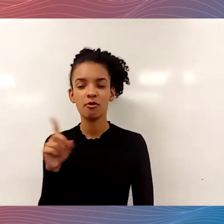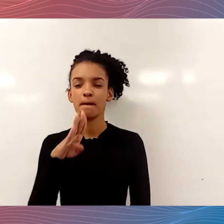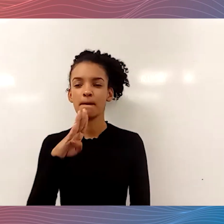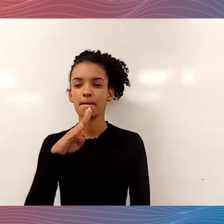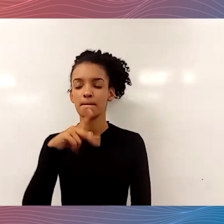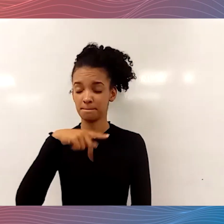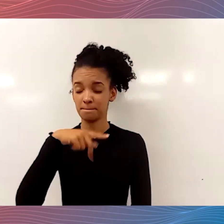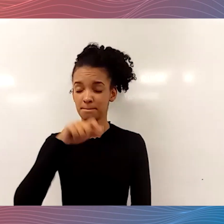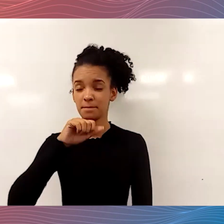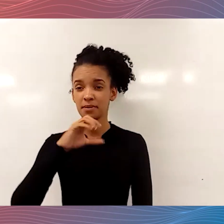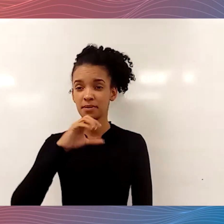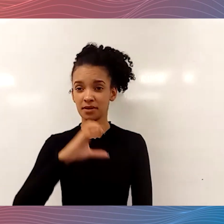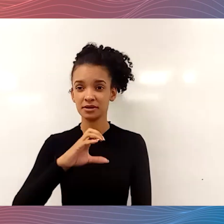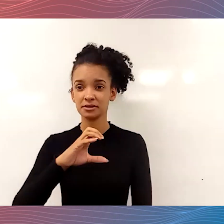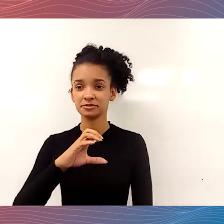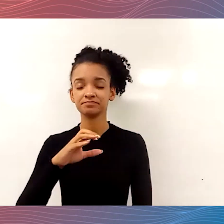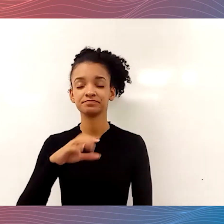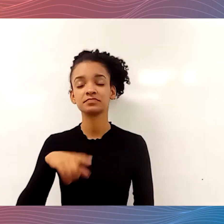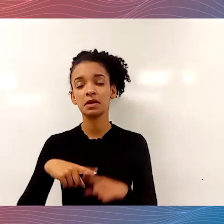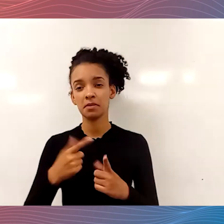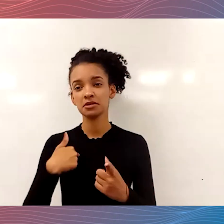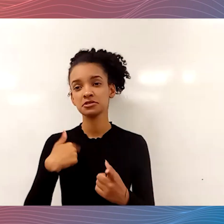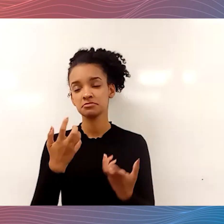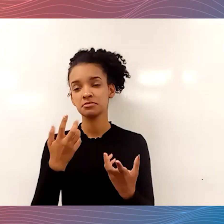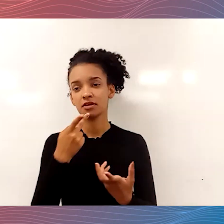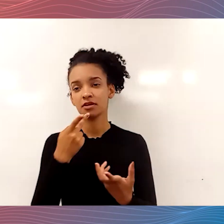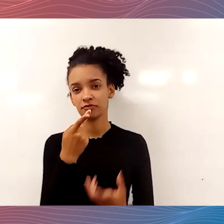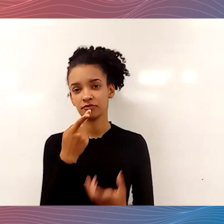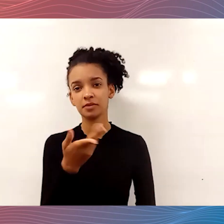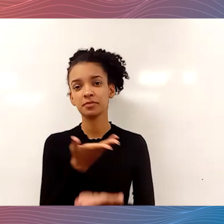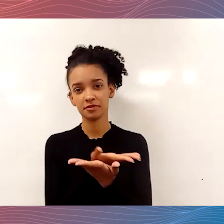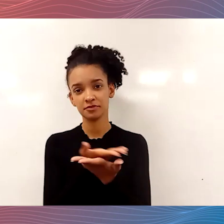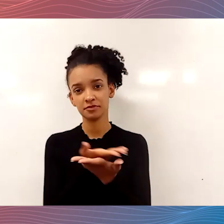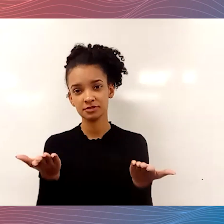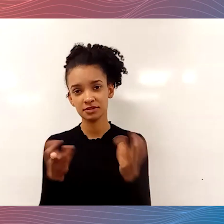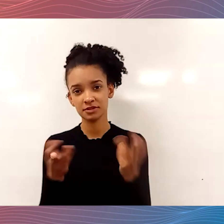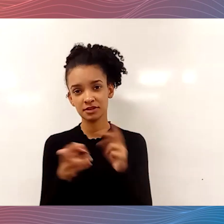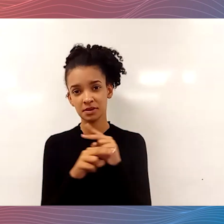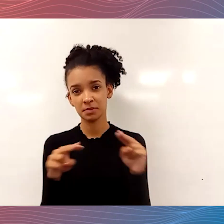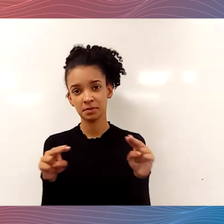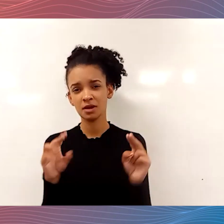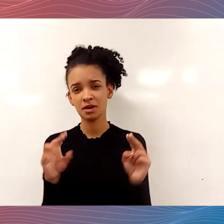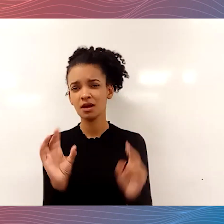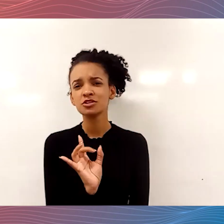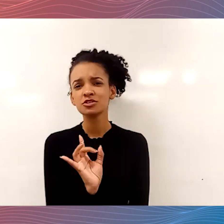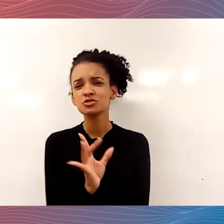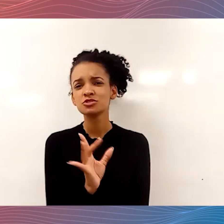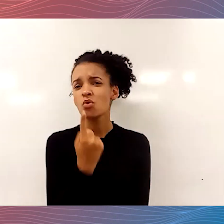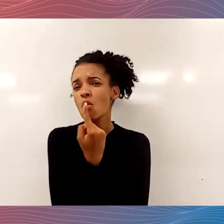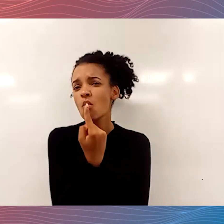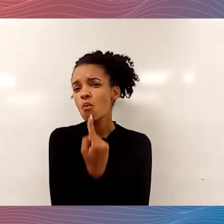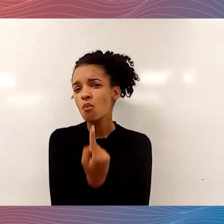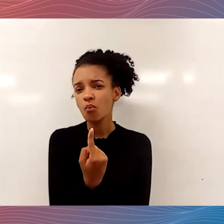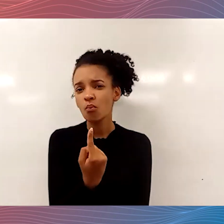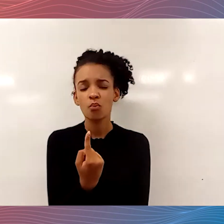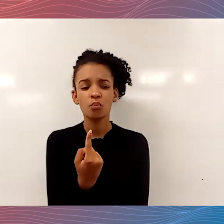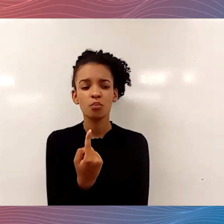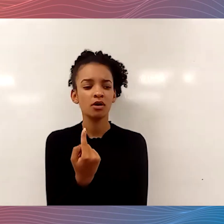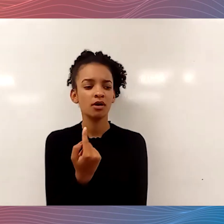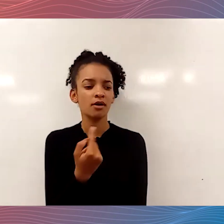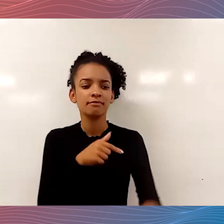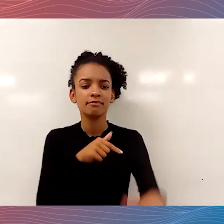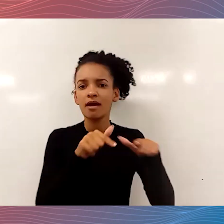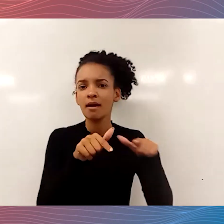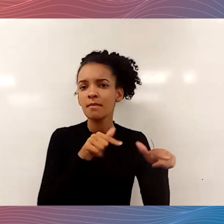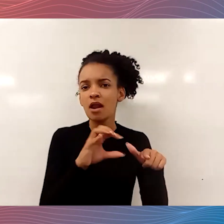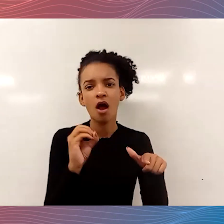O que eu quero dizer para vocês, irmãos, não basta um trabalhar, suar a camisa, 2,